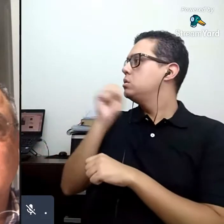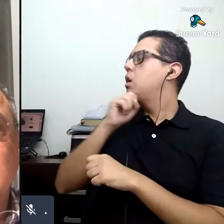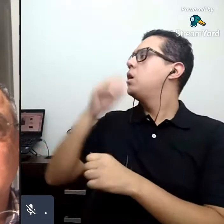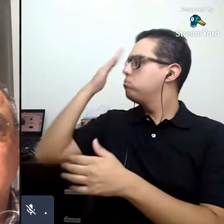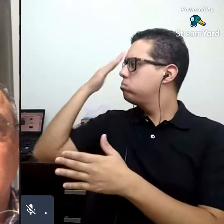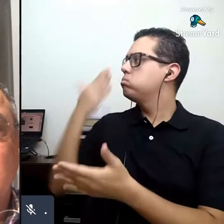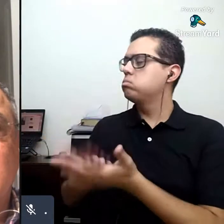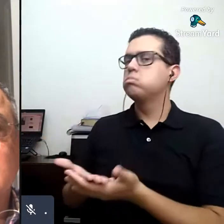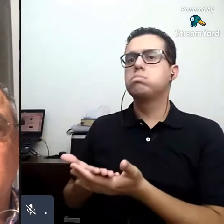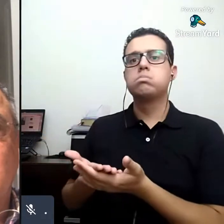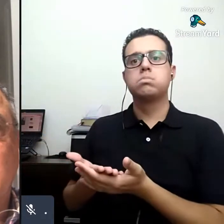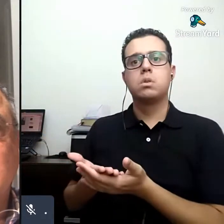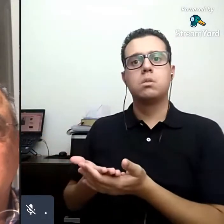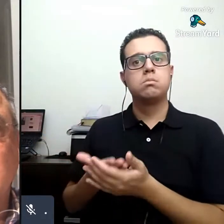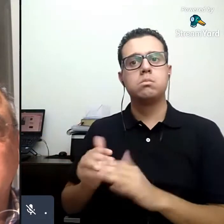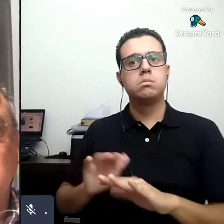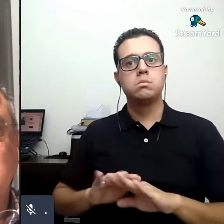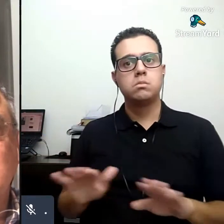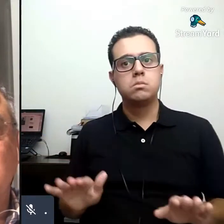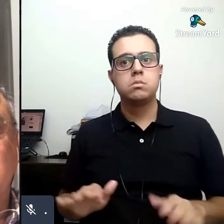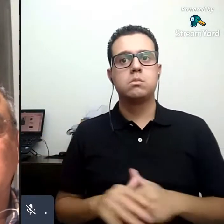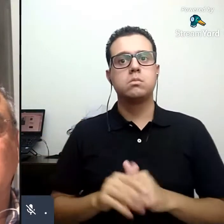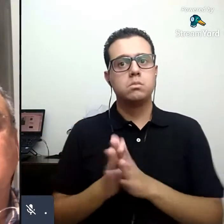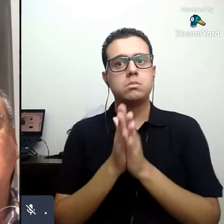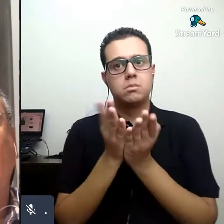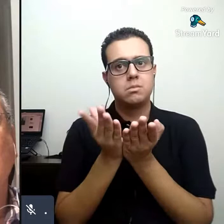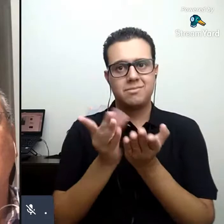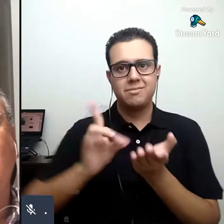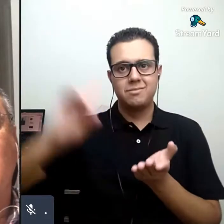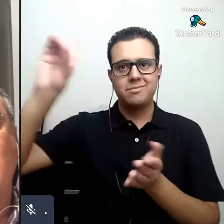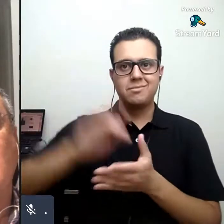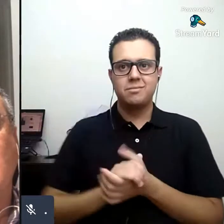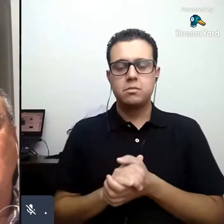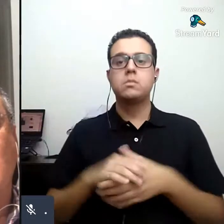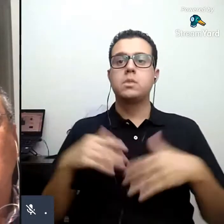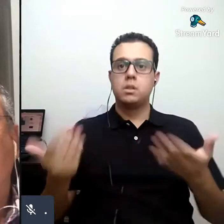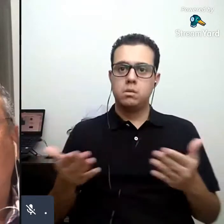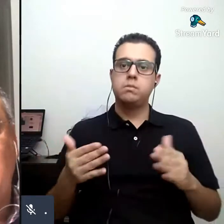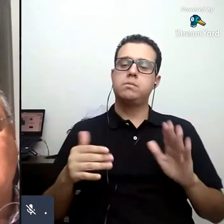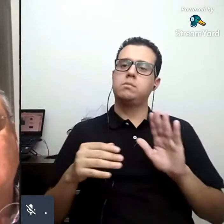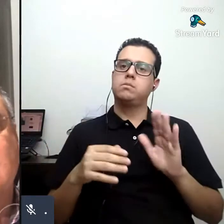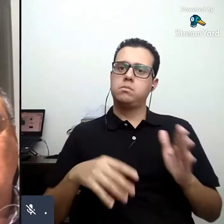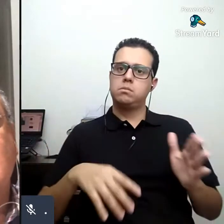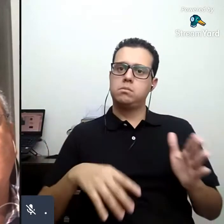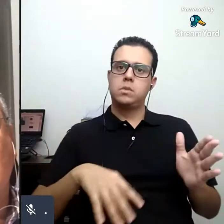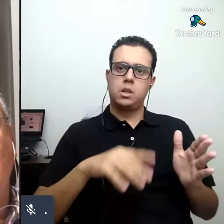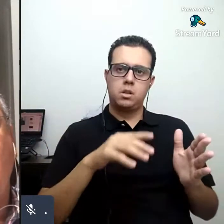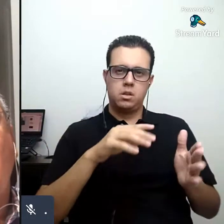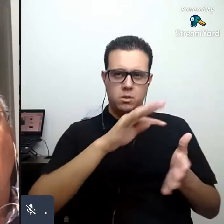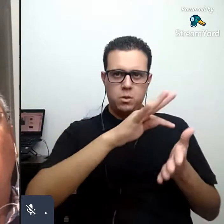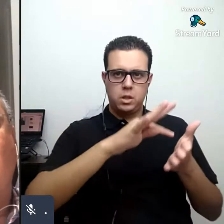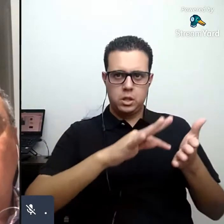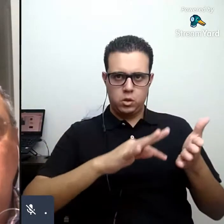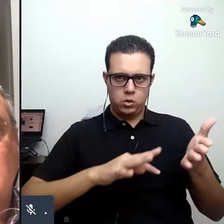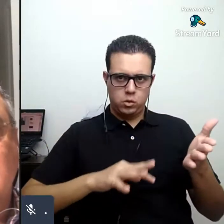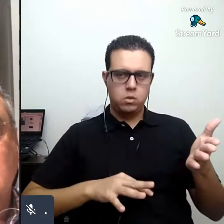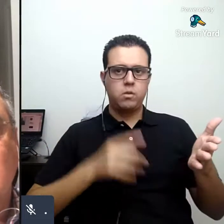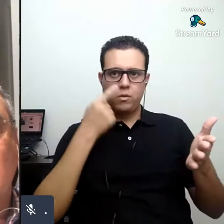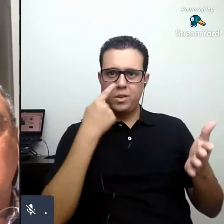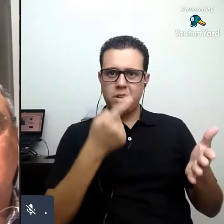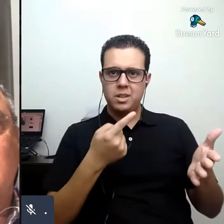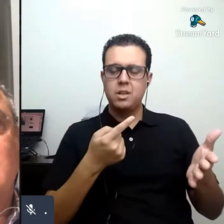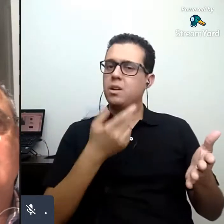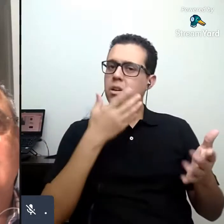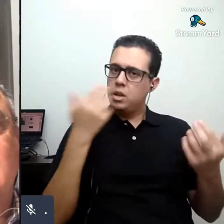anunciação. Mais abaixo nós temos então este oficial do rei, na mesma situação. Foi atrás